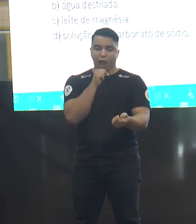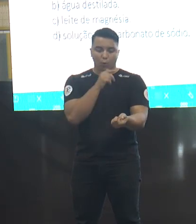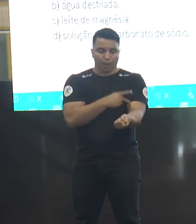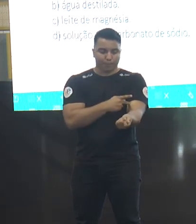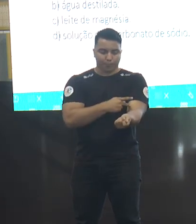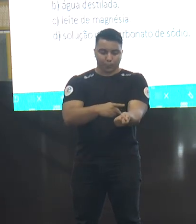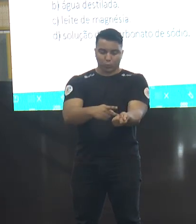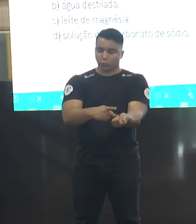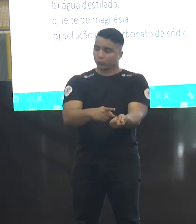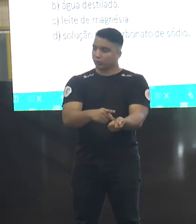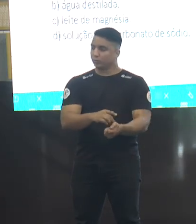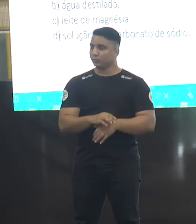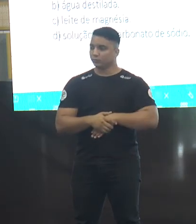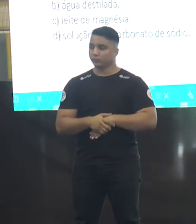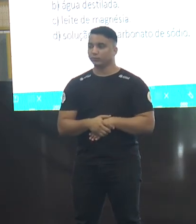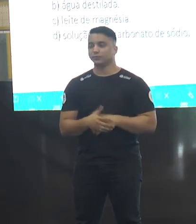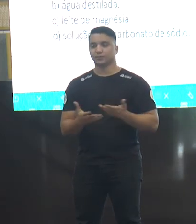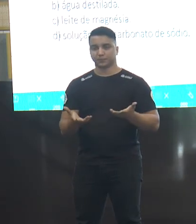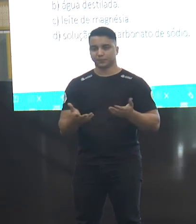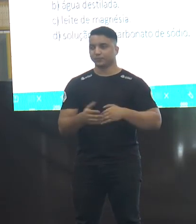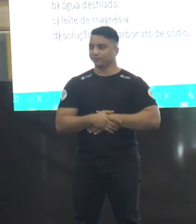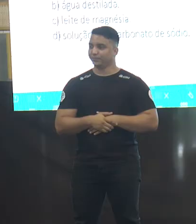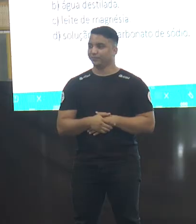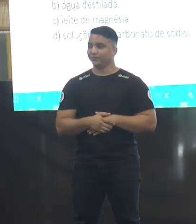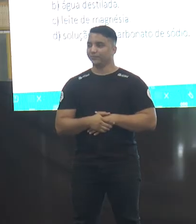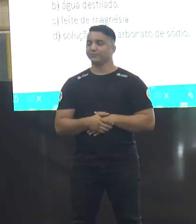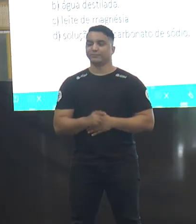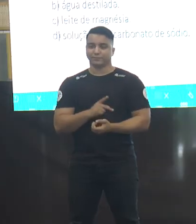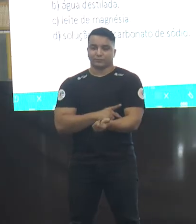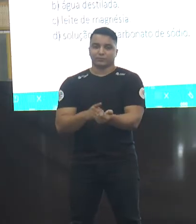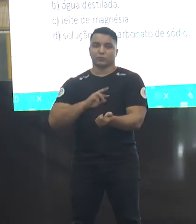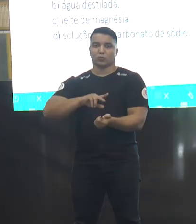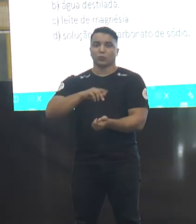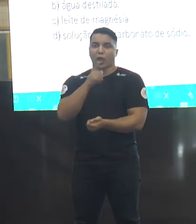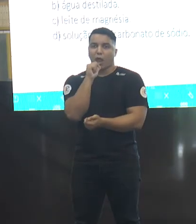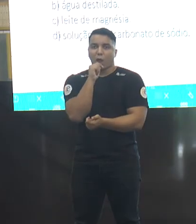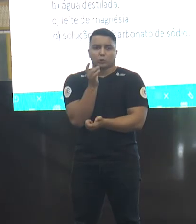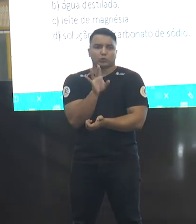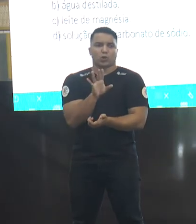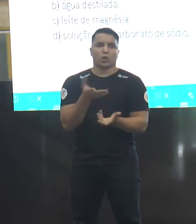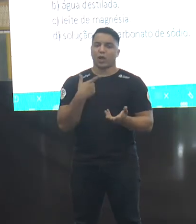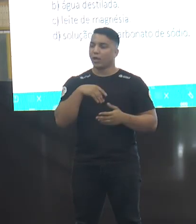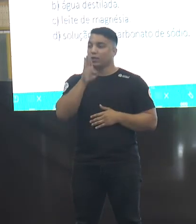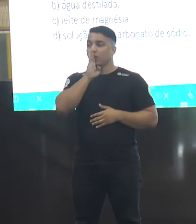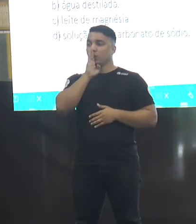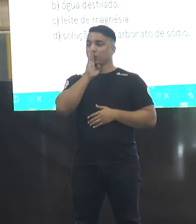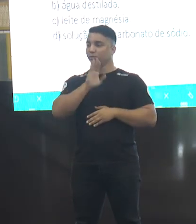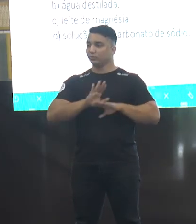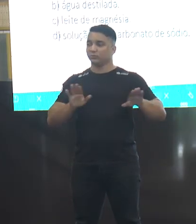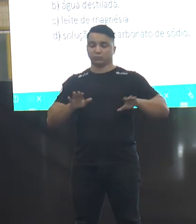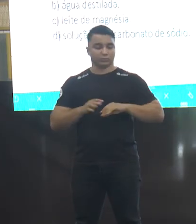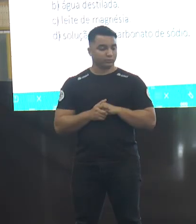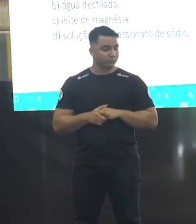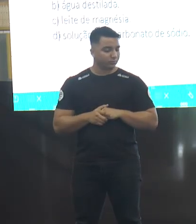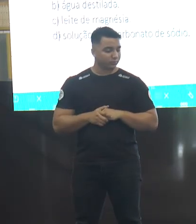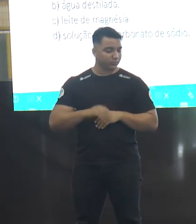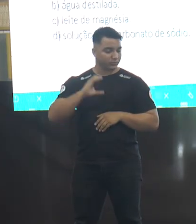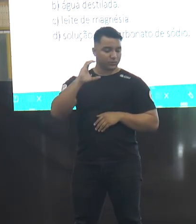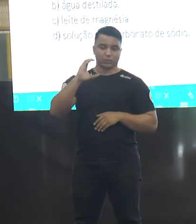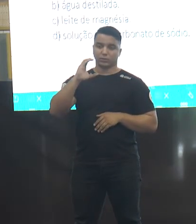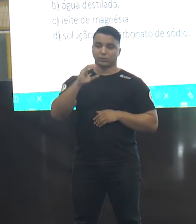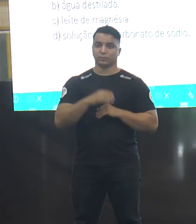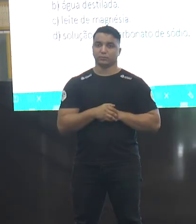Água destilada, não esquecer. Povo, é água pura. É só água, tá? Só água. Letra